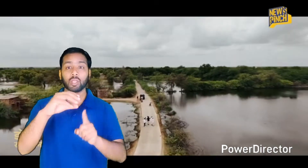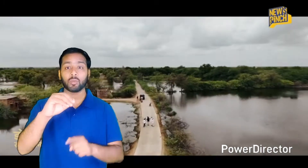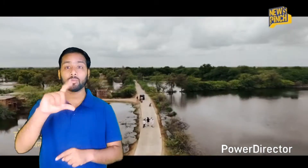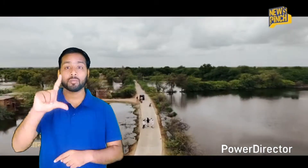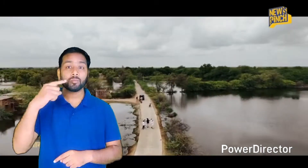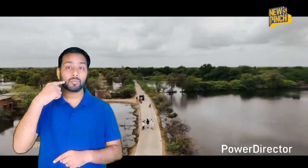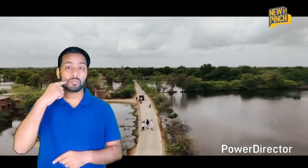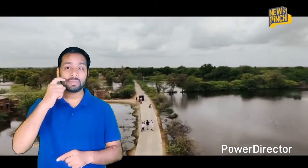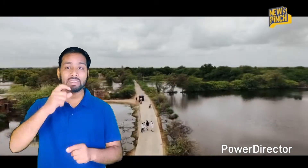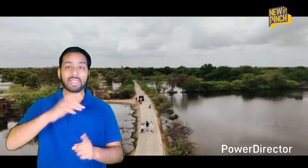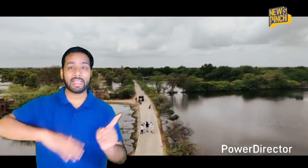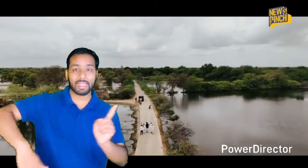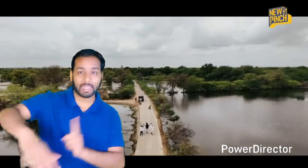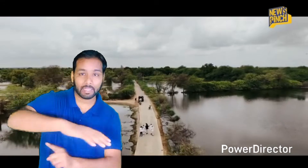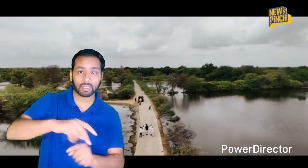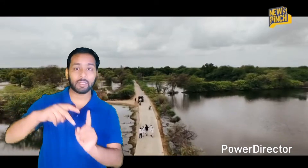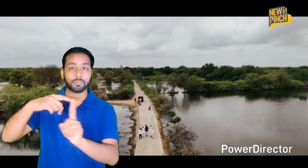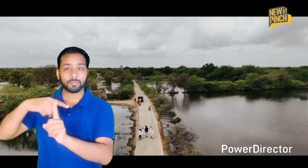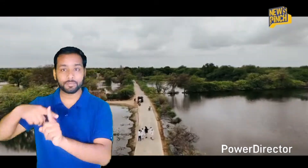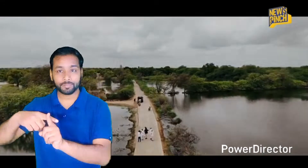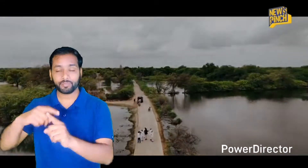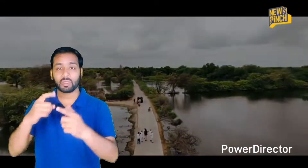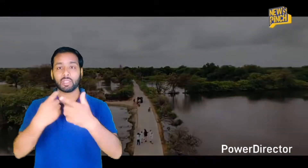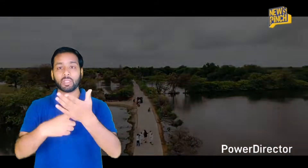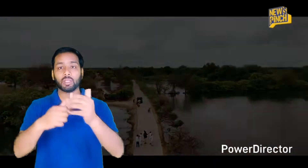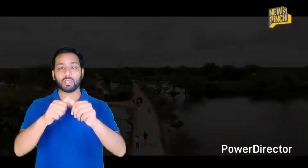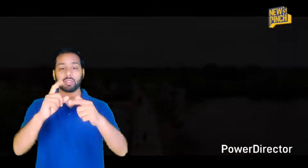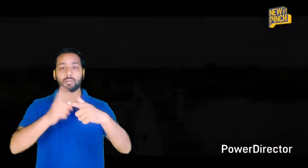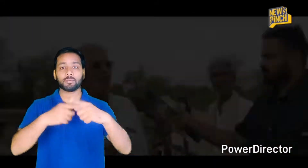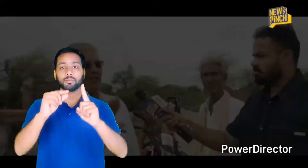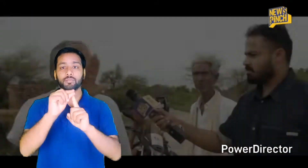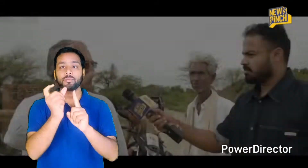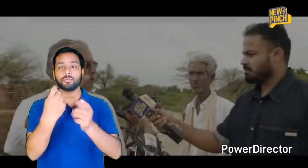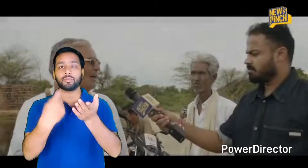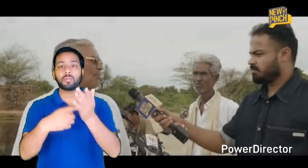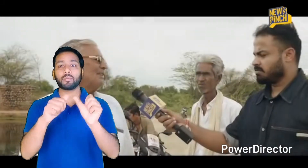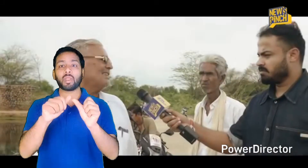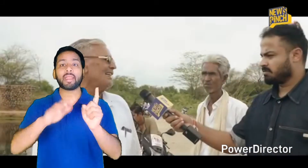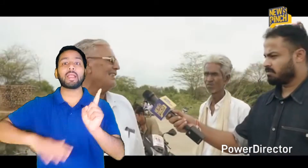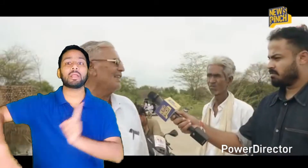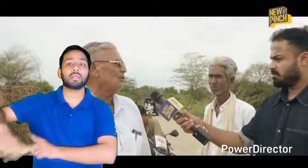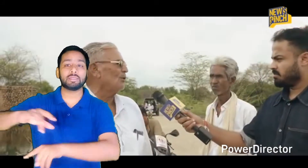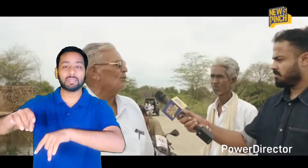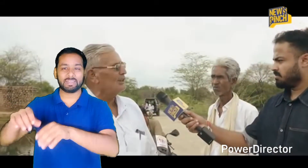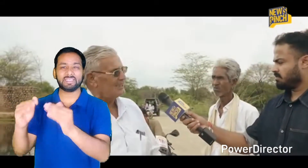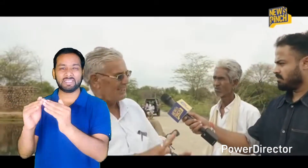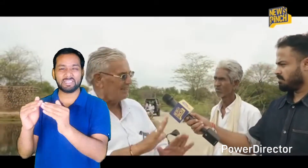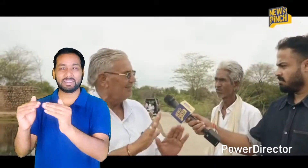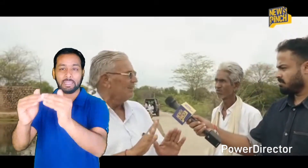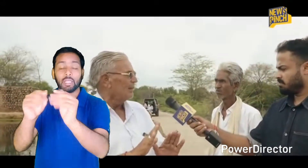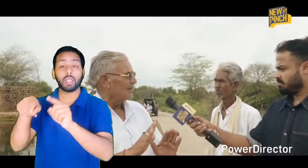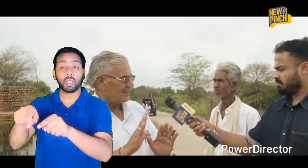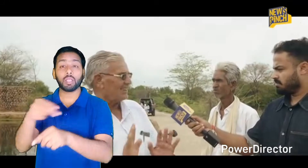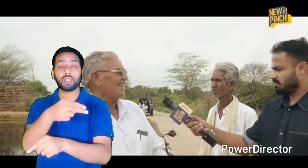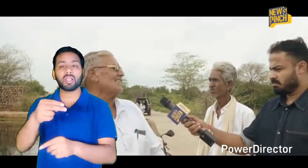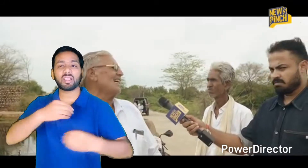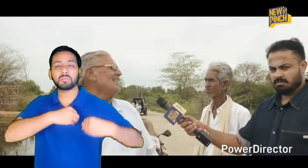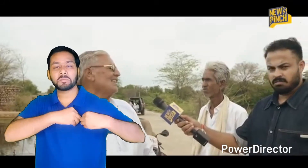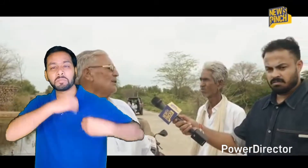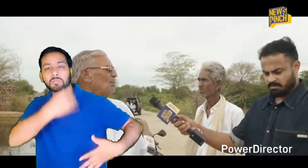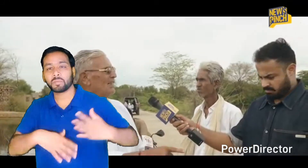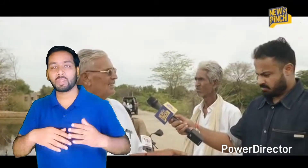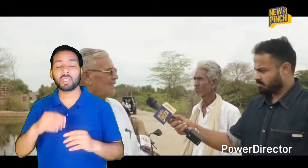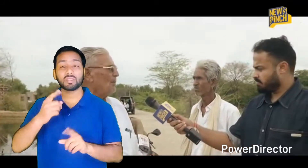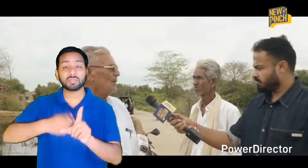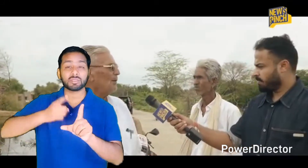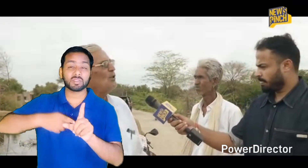हम बहुत बुरी हालत में है यहाँ। डोली ग्राम पंचायत और डोली राजग्राम पंचायत, ये दोनों इतनी 17 साल